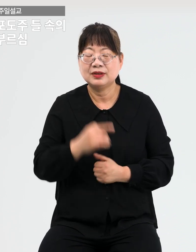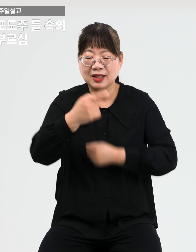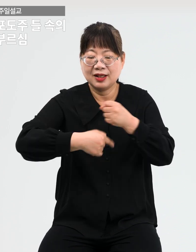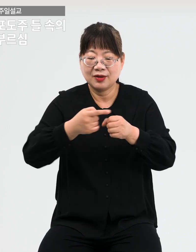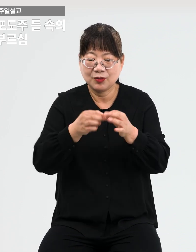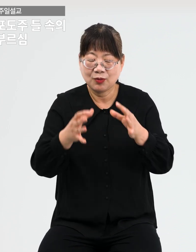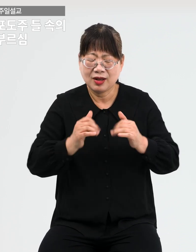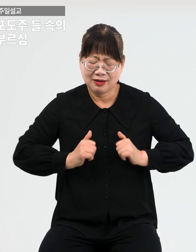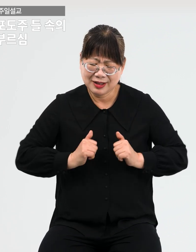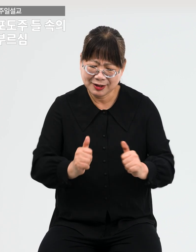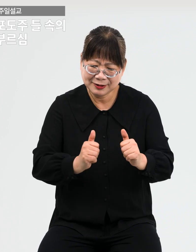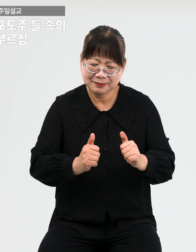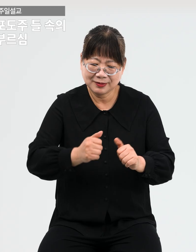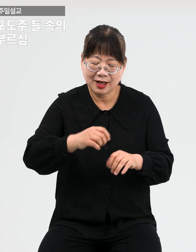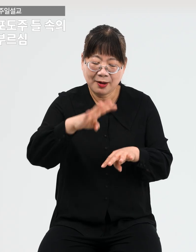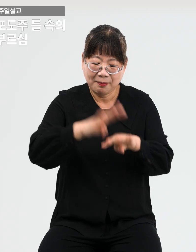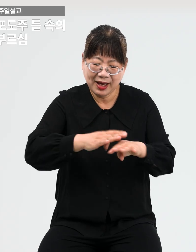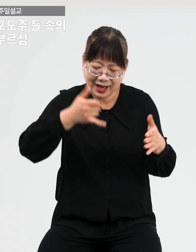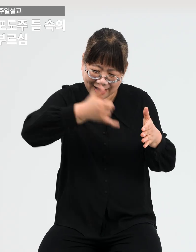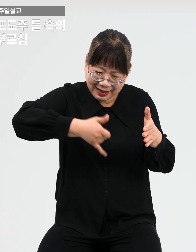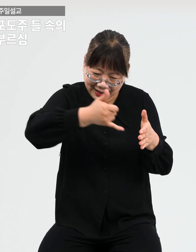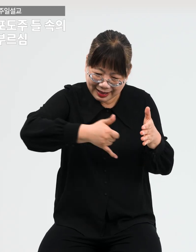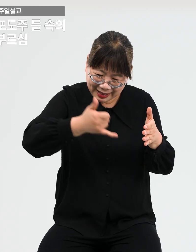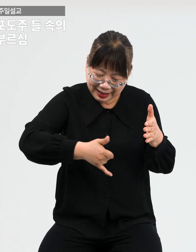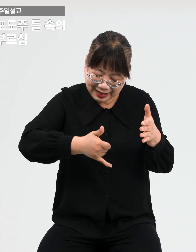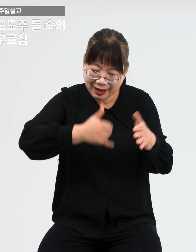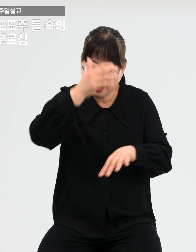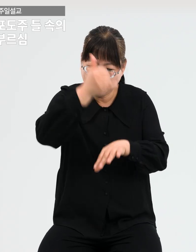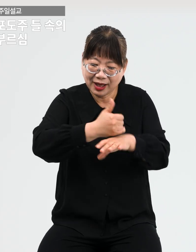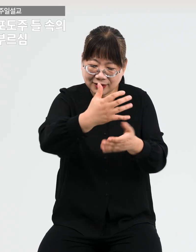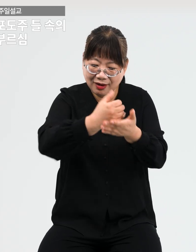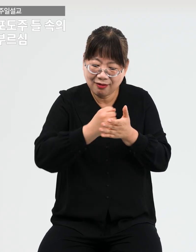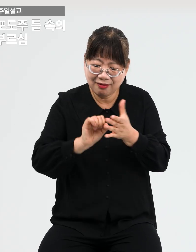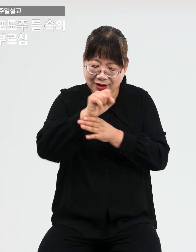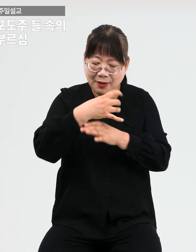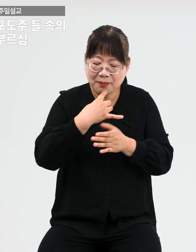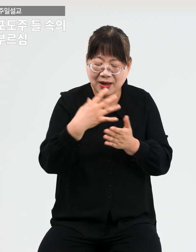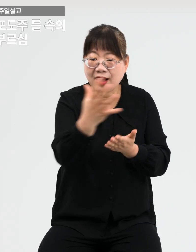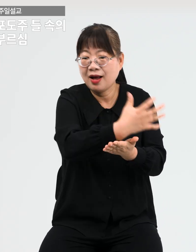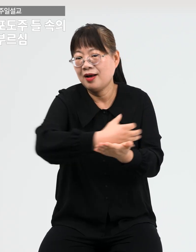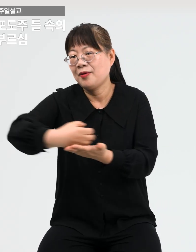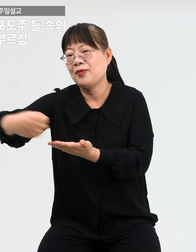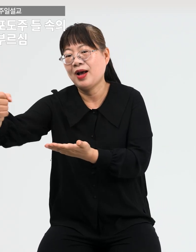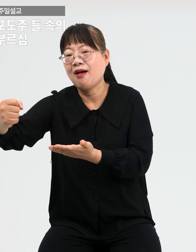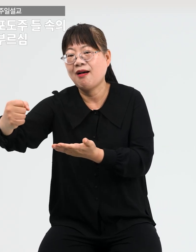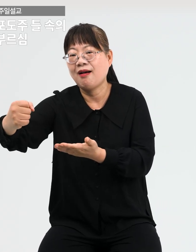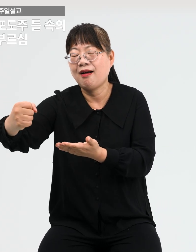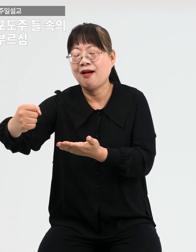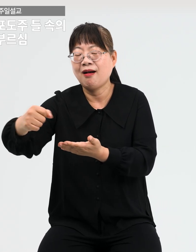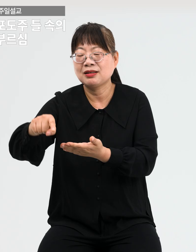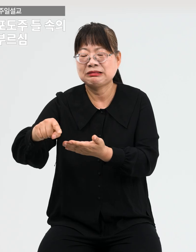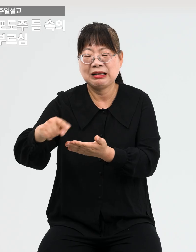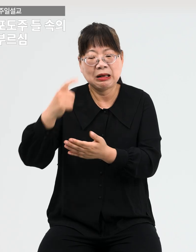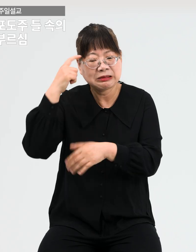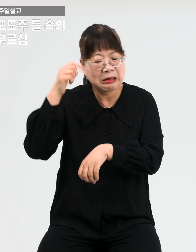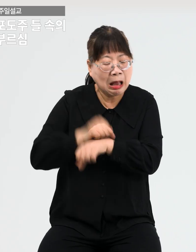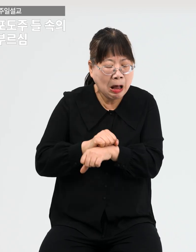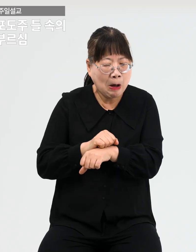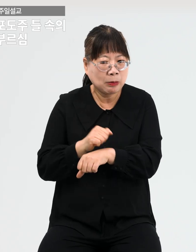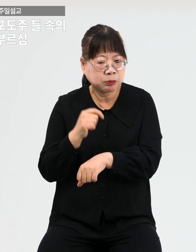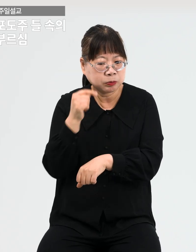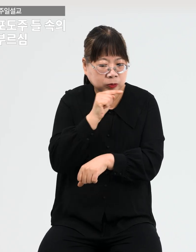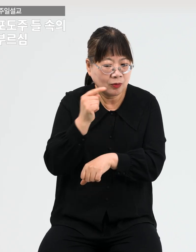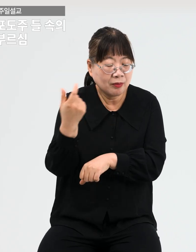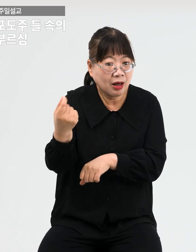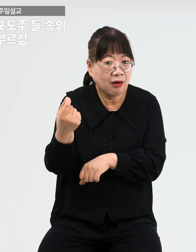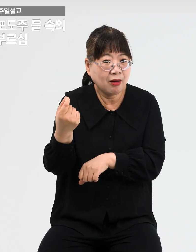내내 농사한 결실만 싹 걷어가요. 굉장히 지혜로운 전략을 쓴 겁니다. 그리고 또